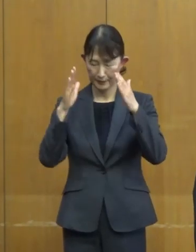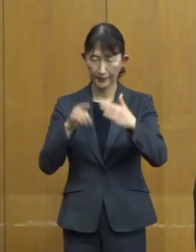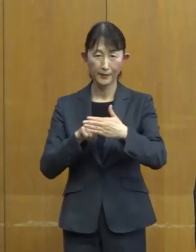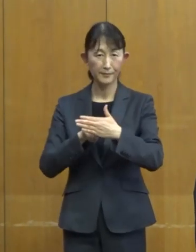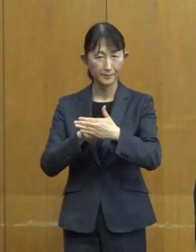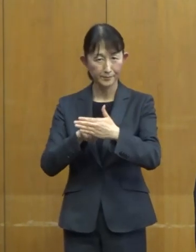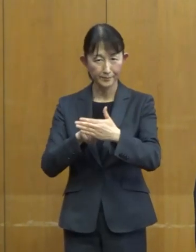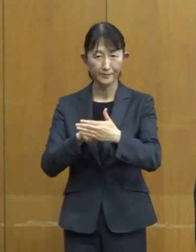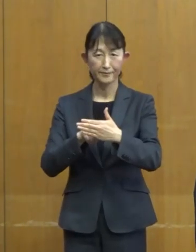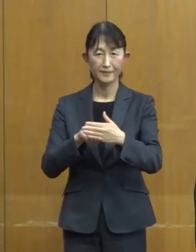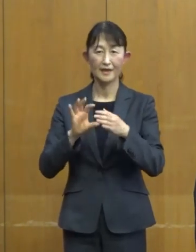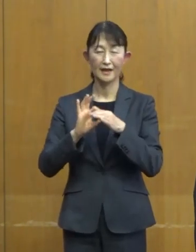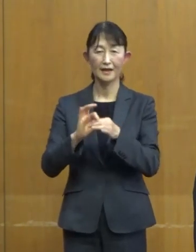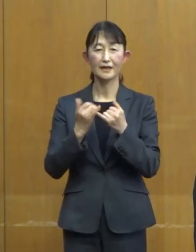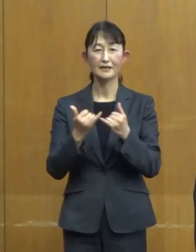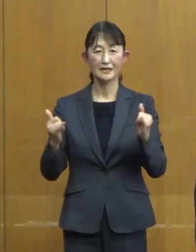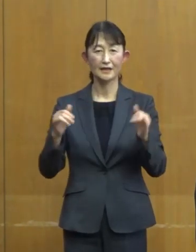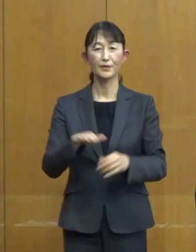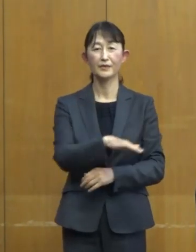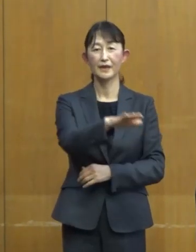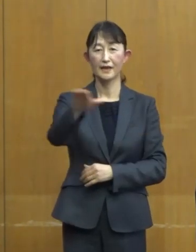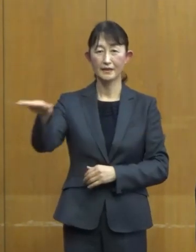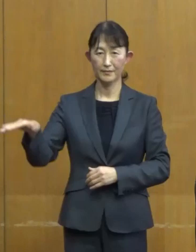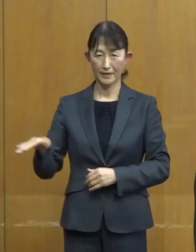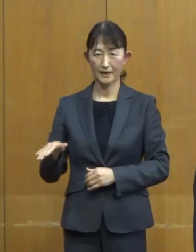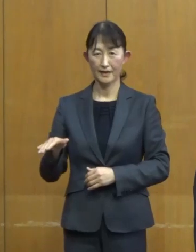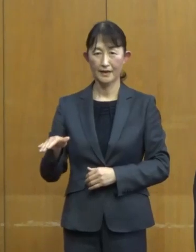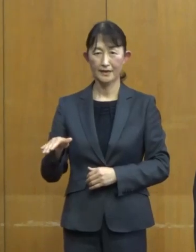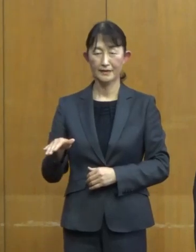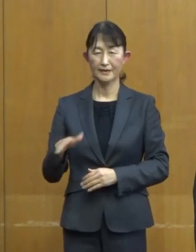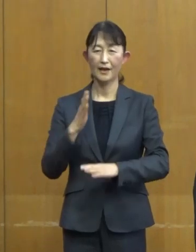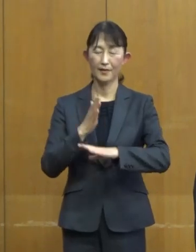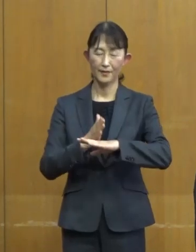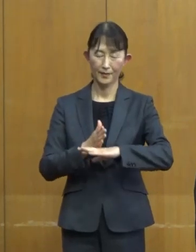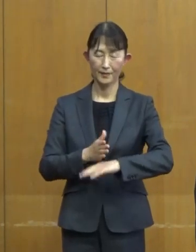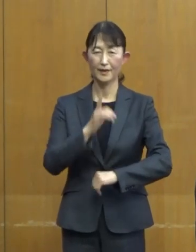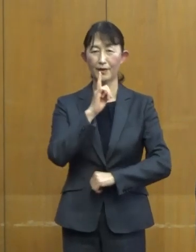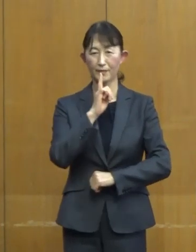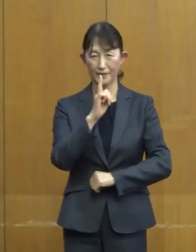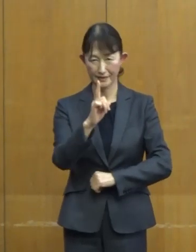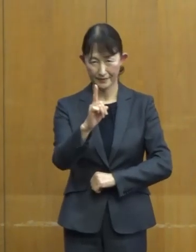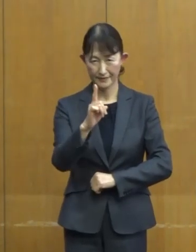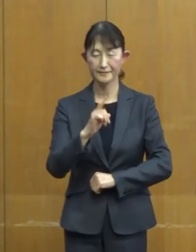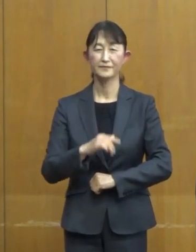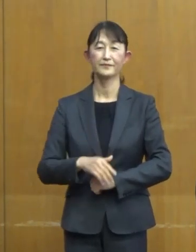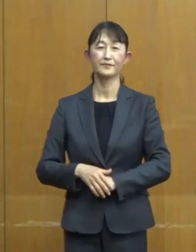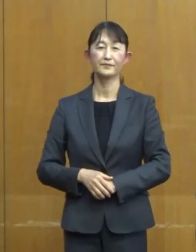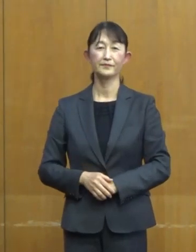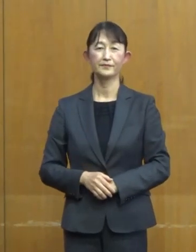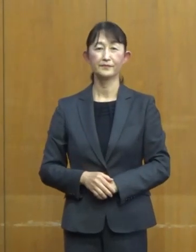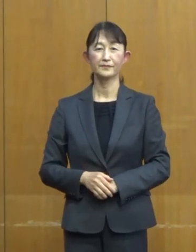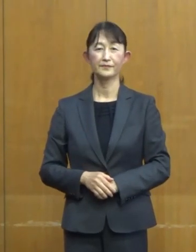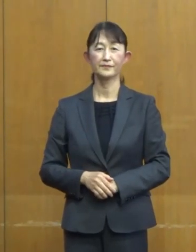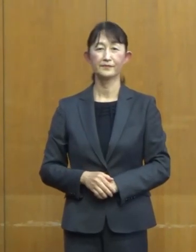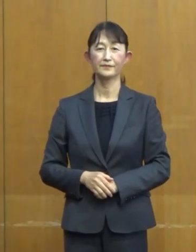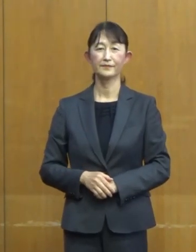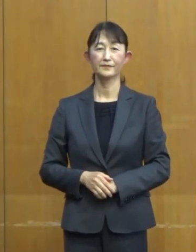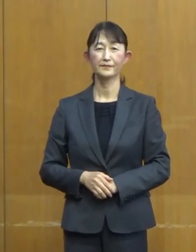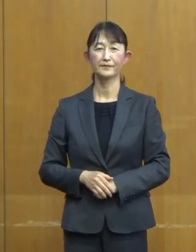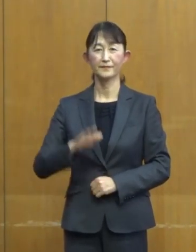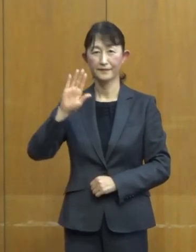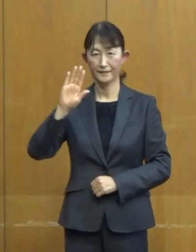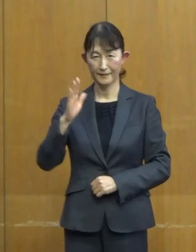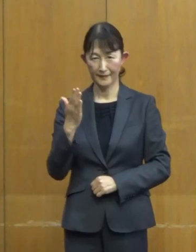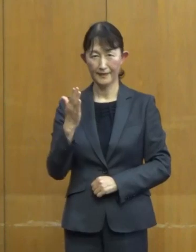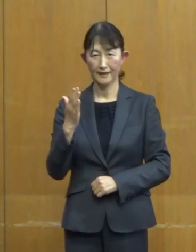尽力をいただいております関係者の皆様にはこの場をお借りして御礼を申し上げます。